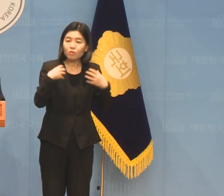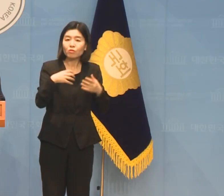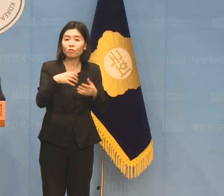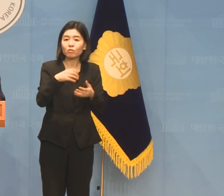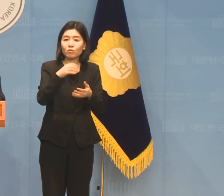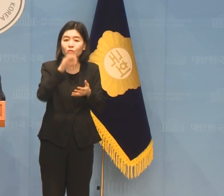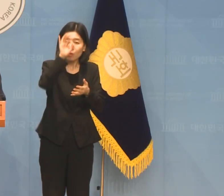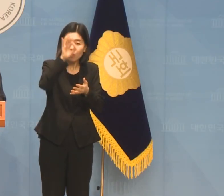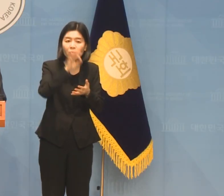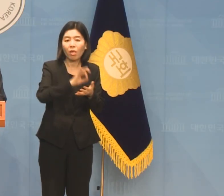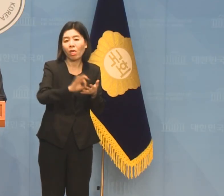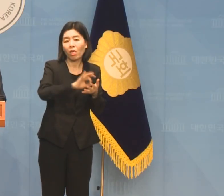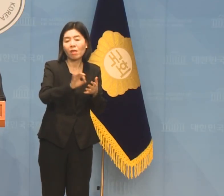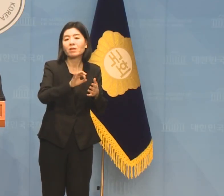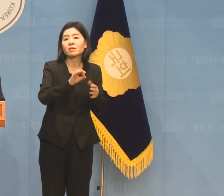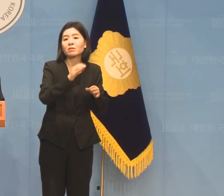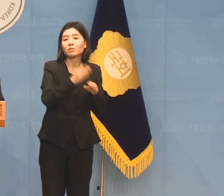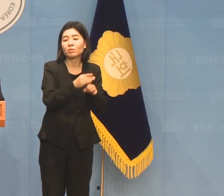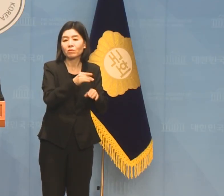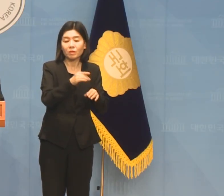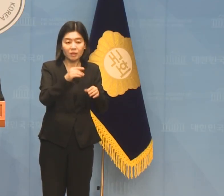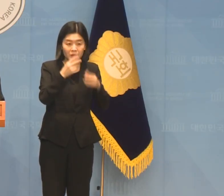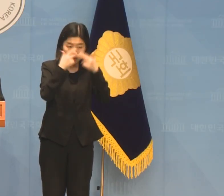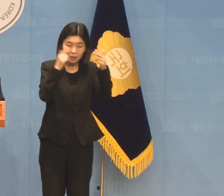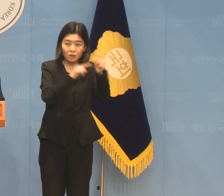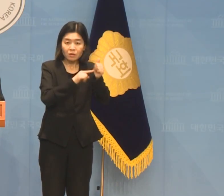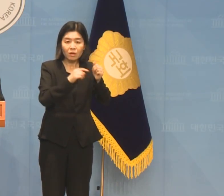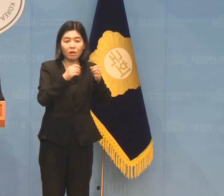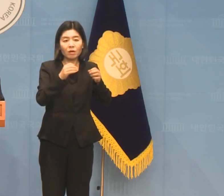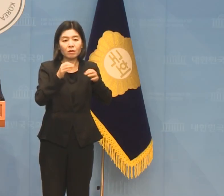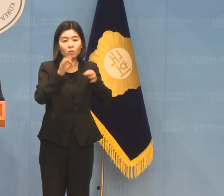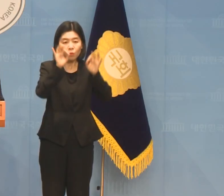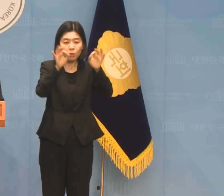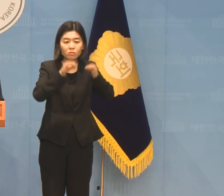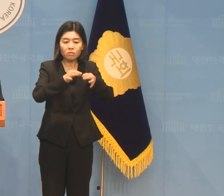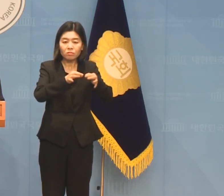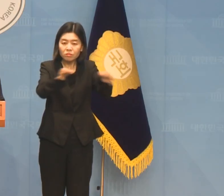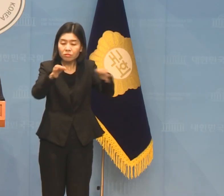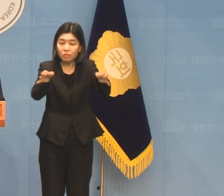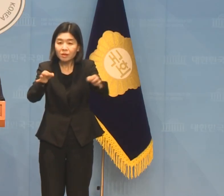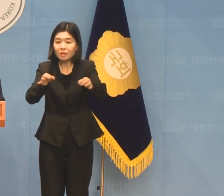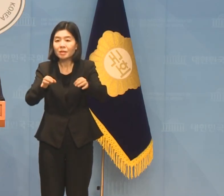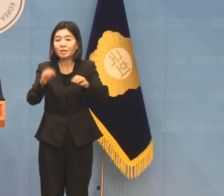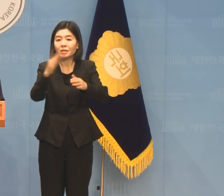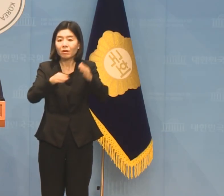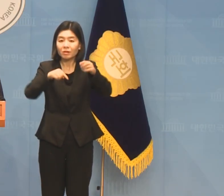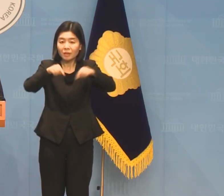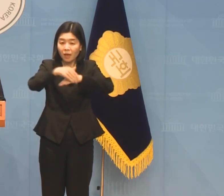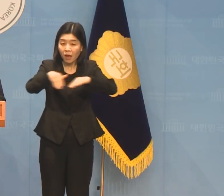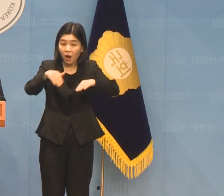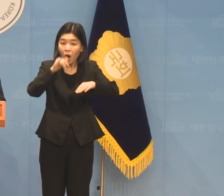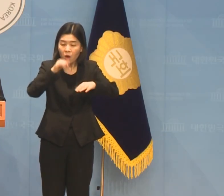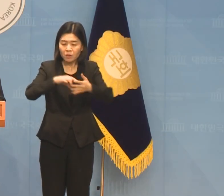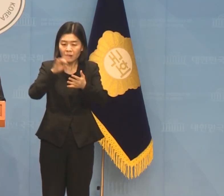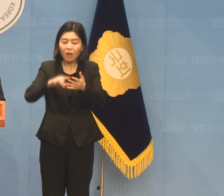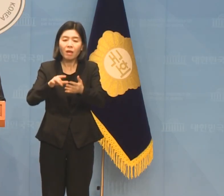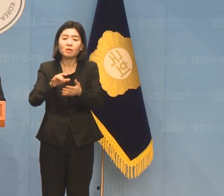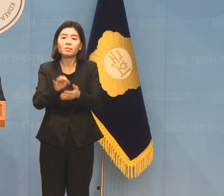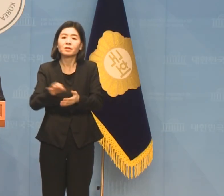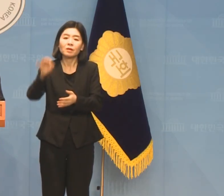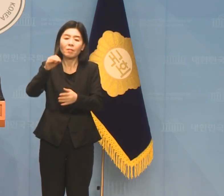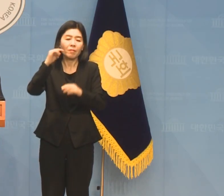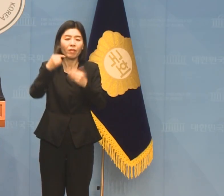있습니다. 특히 이 후보는 포퓰리즘 정책을 쏟아내면서도 증세는 반대하고 있습니다. 포퓰리즘